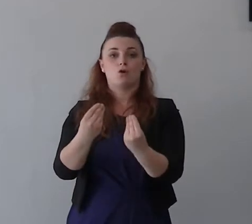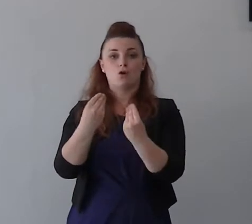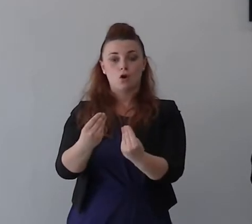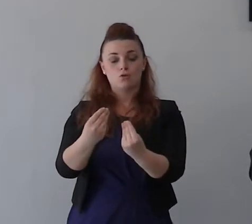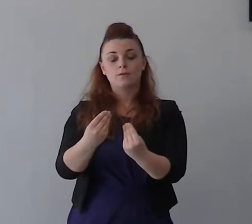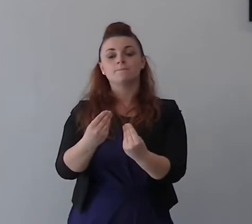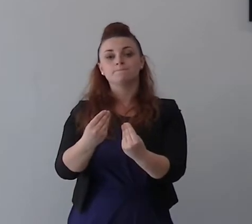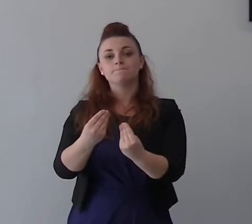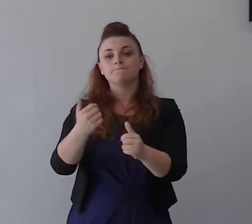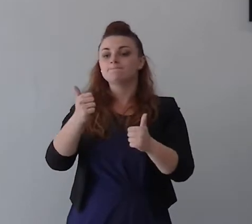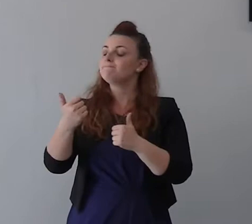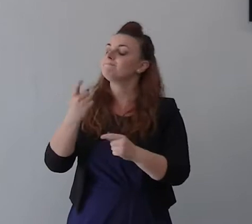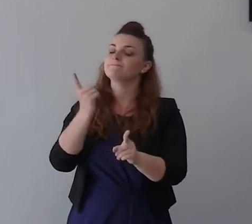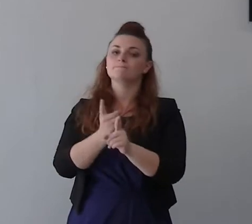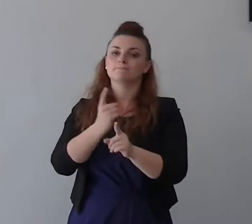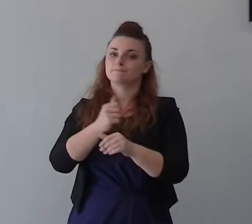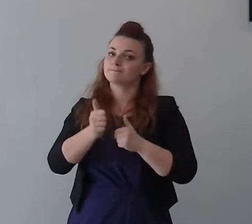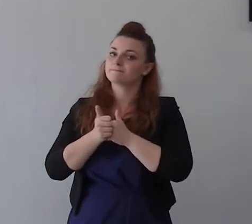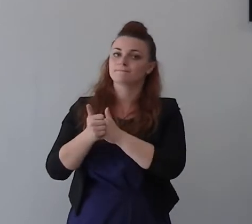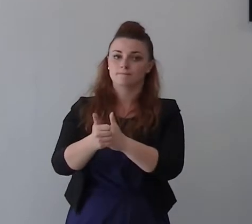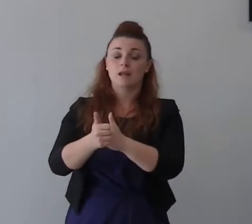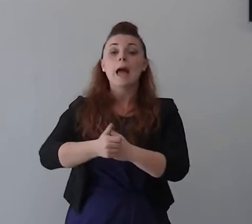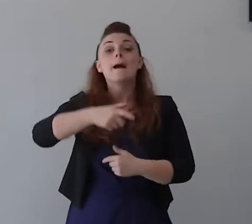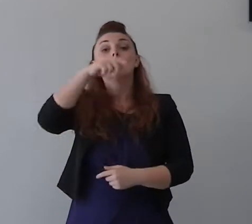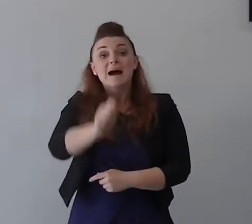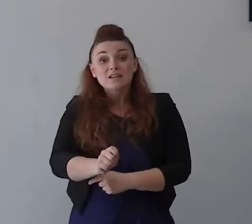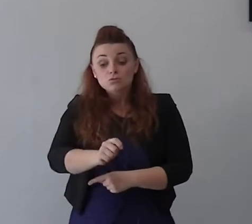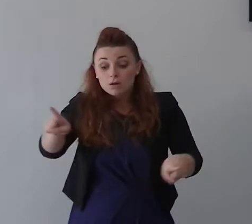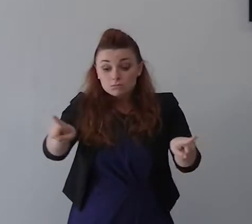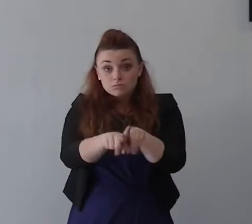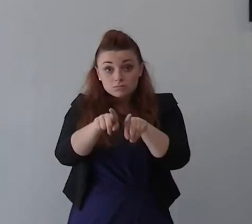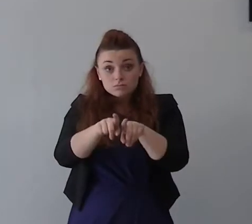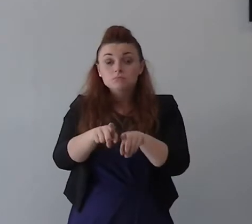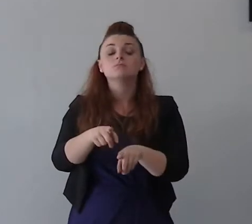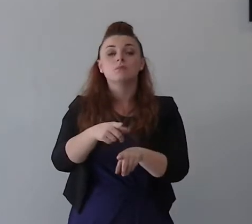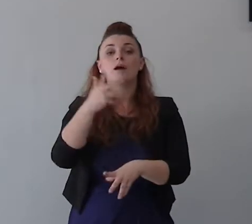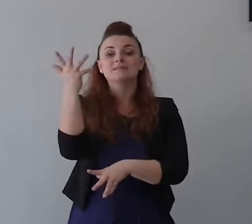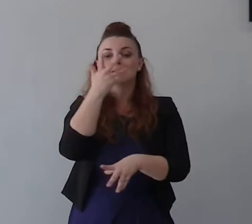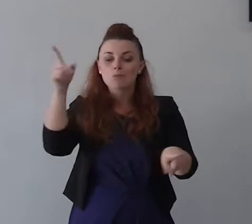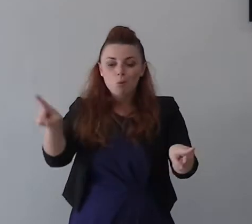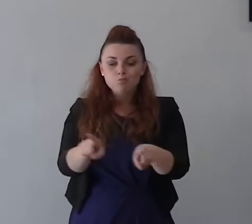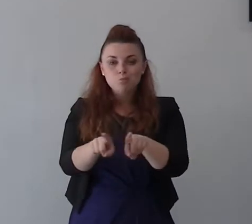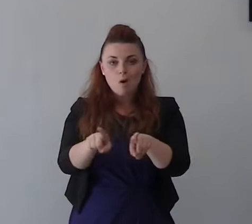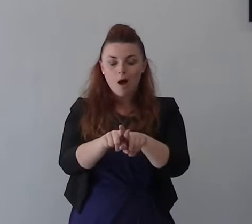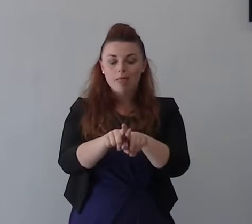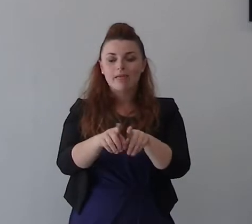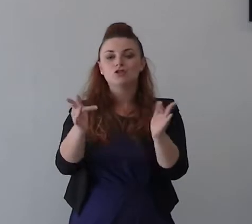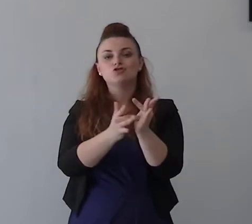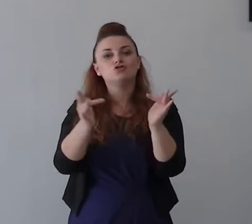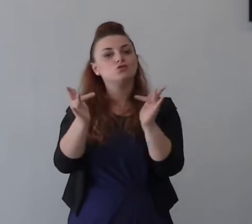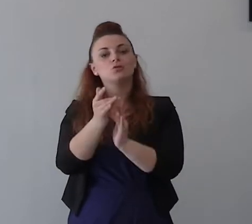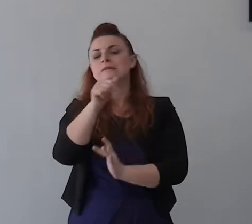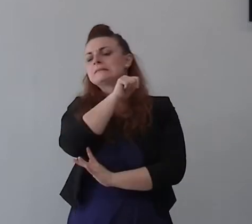dicendo Gesù, è il medesimo segno. Gesù dice che l'unico segno di cui ha bisogno il mondo, che ha